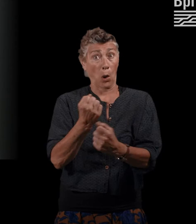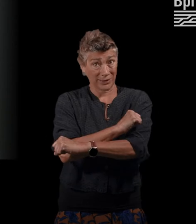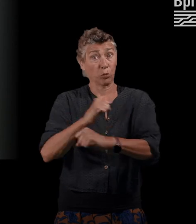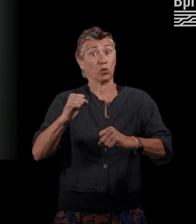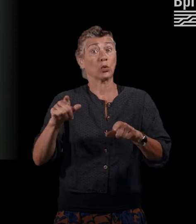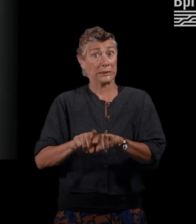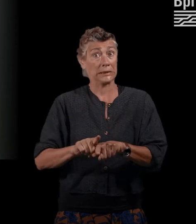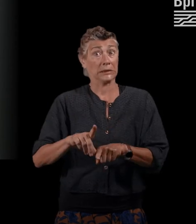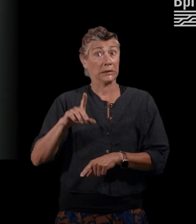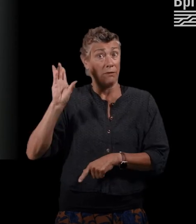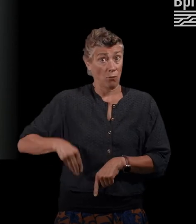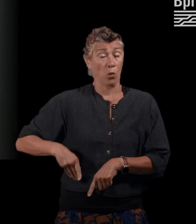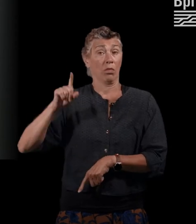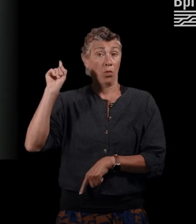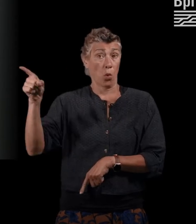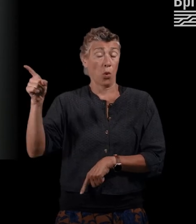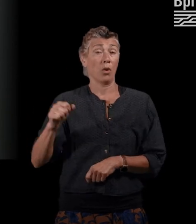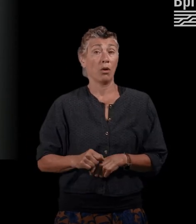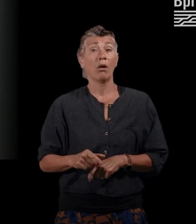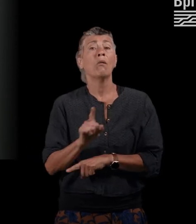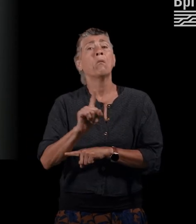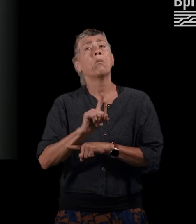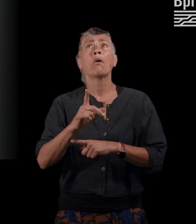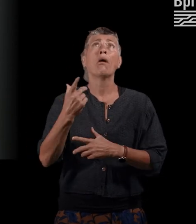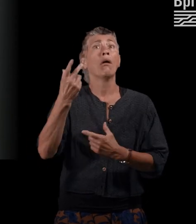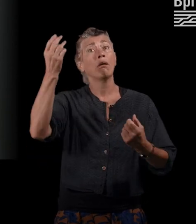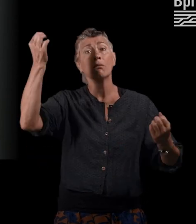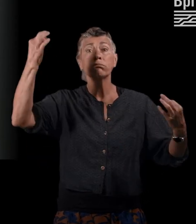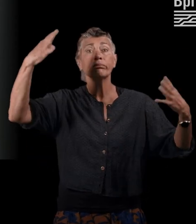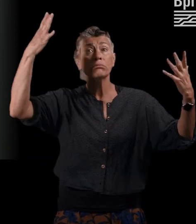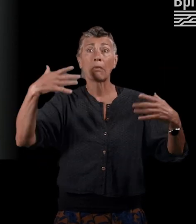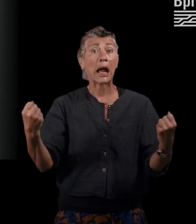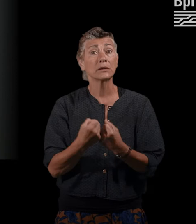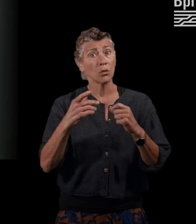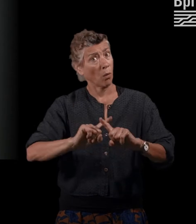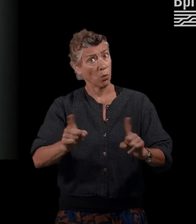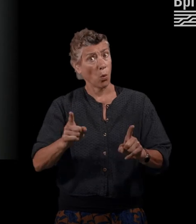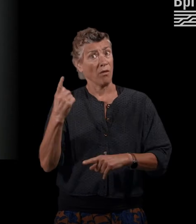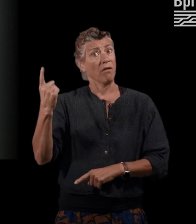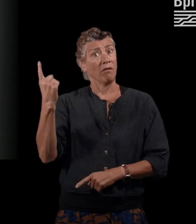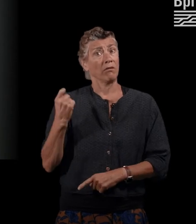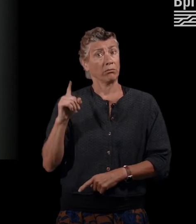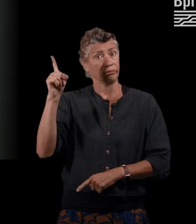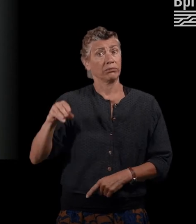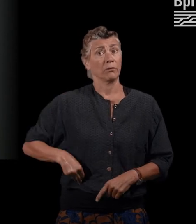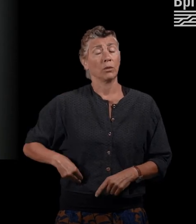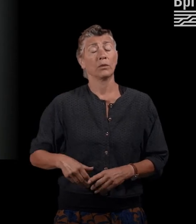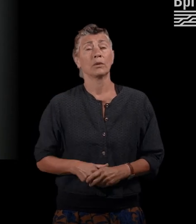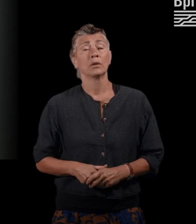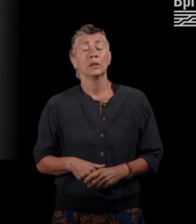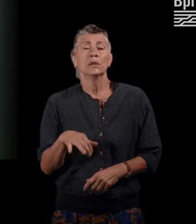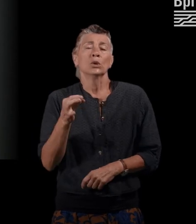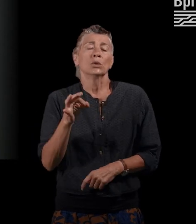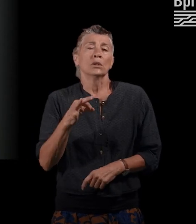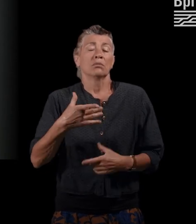résultat, elle est le résultat de cette corruption. Elle ne vient pas de nulle part, ce n'est pas un accident, cette explosion. Et oui,